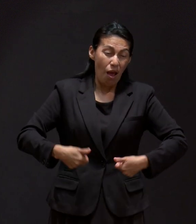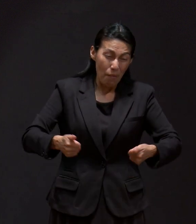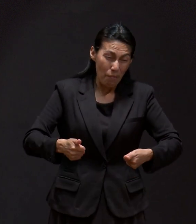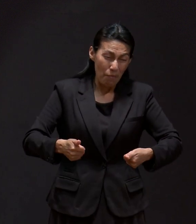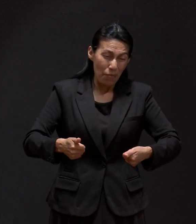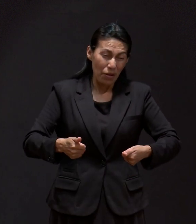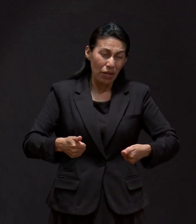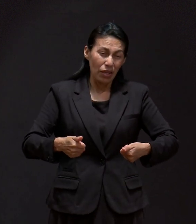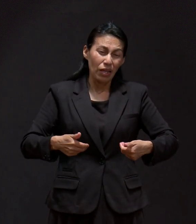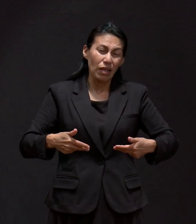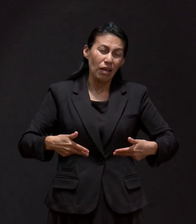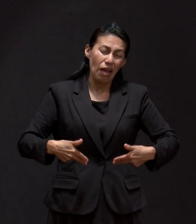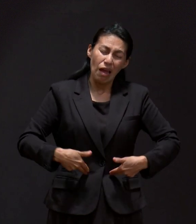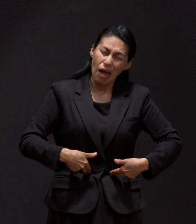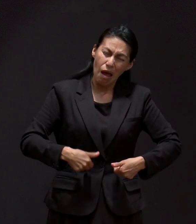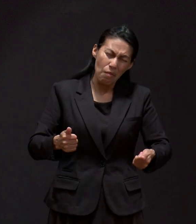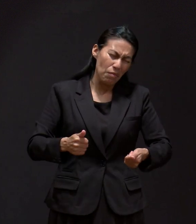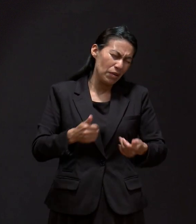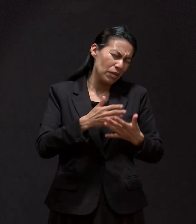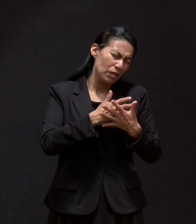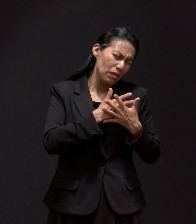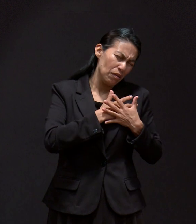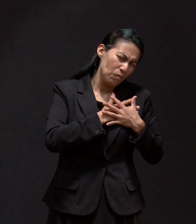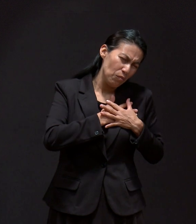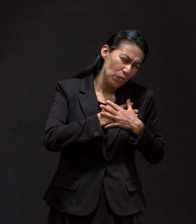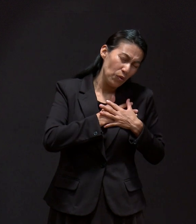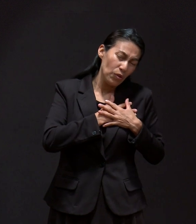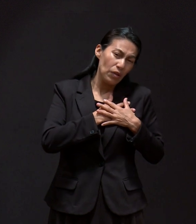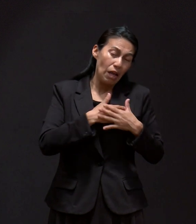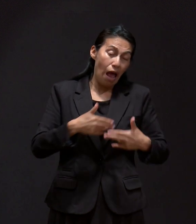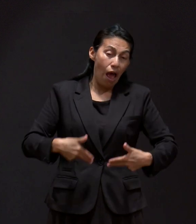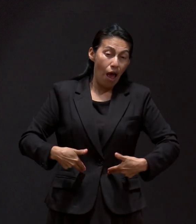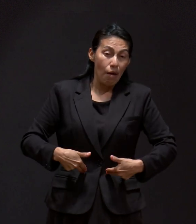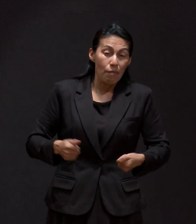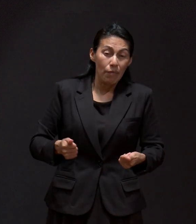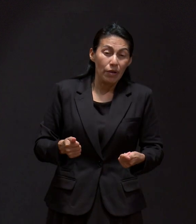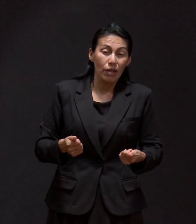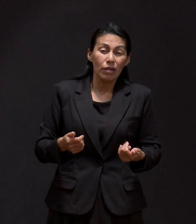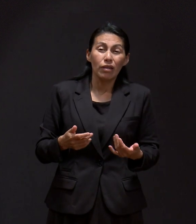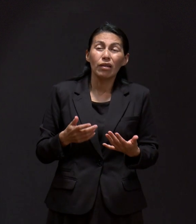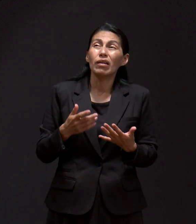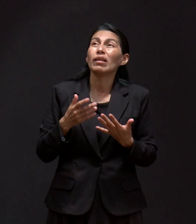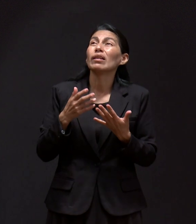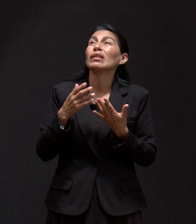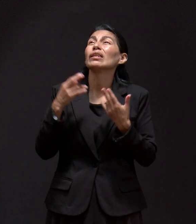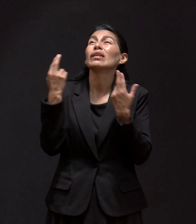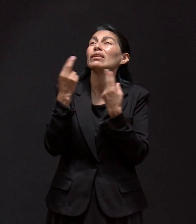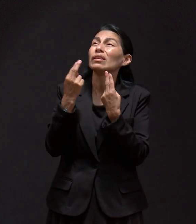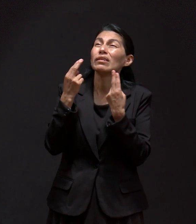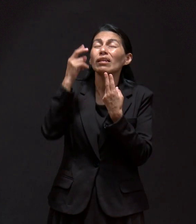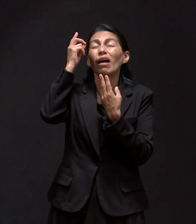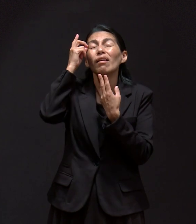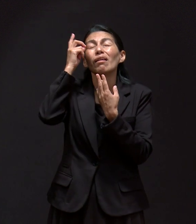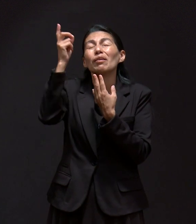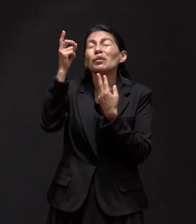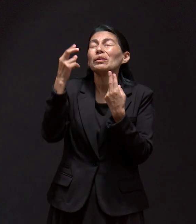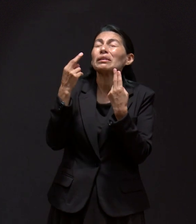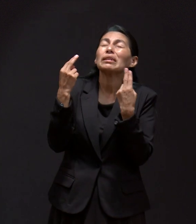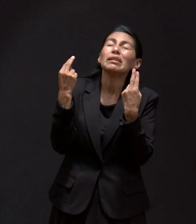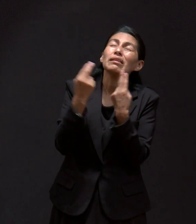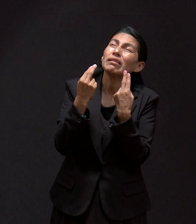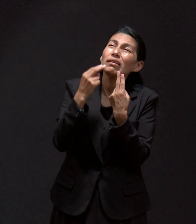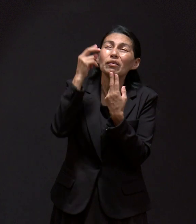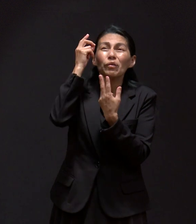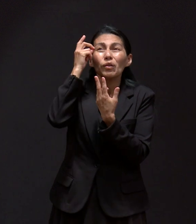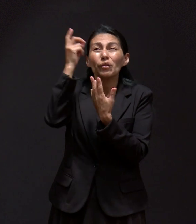los de amor por los unos con los otros así como un mandato divino de darnos una palabra de ánimo de